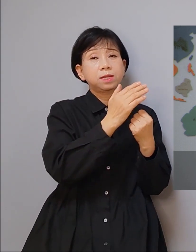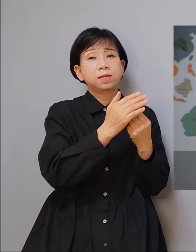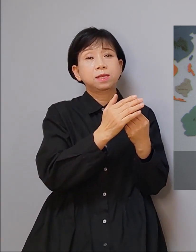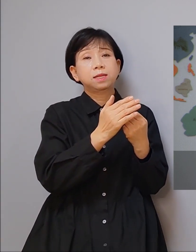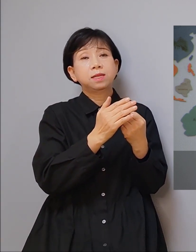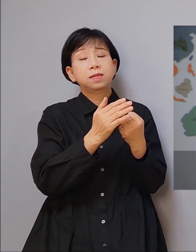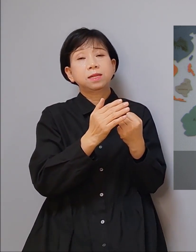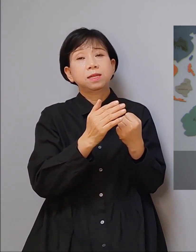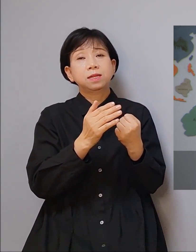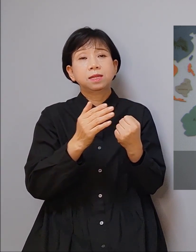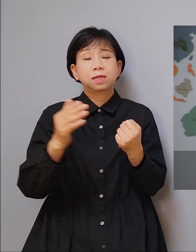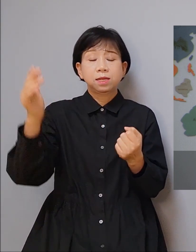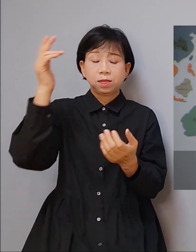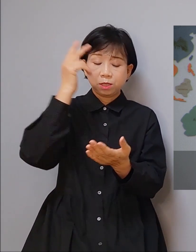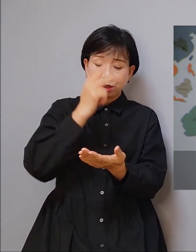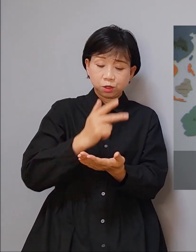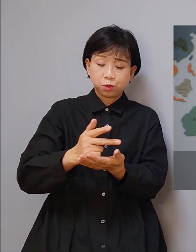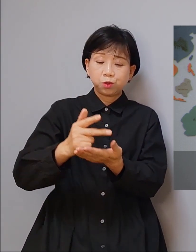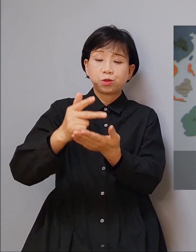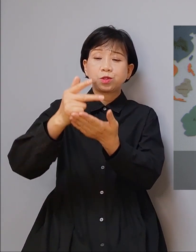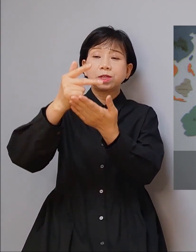찬양하오니